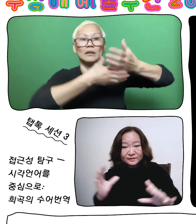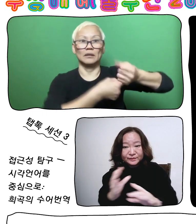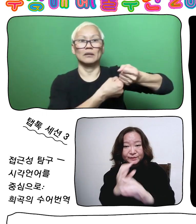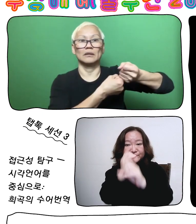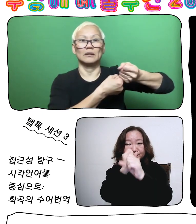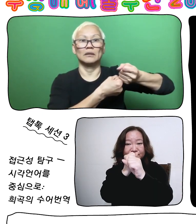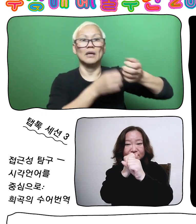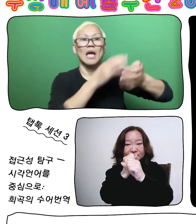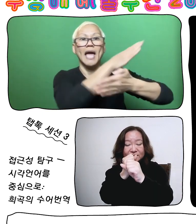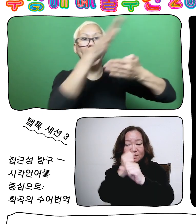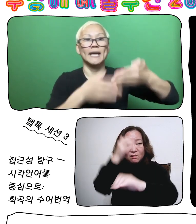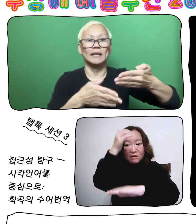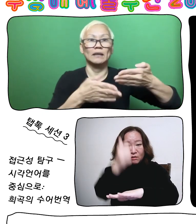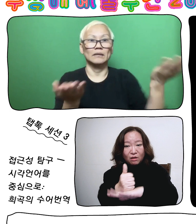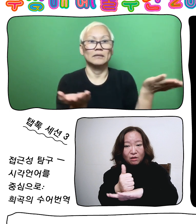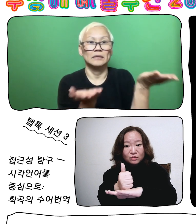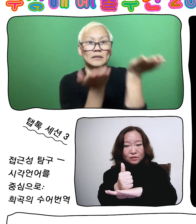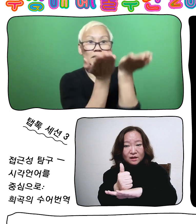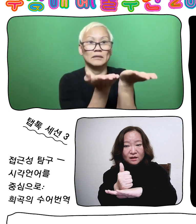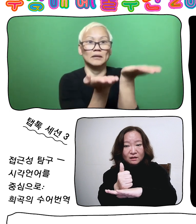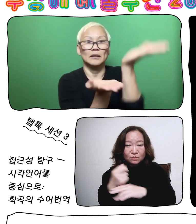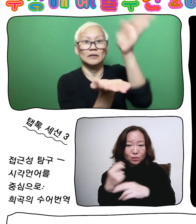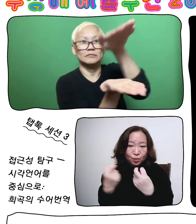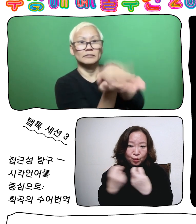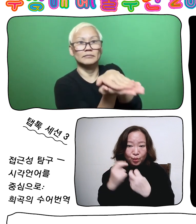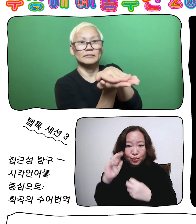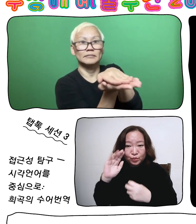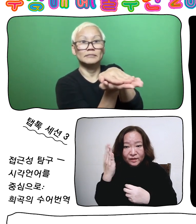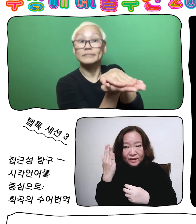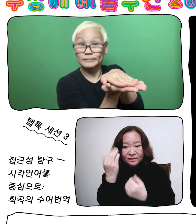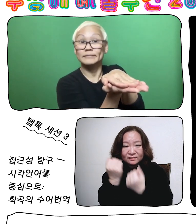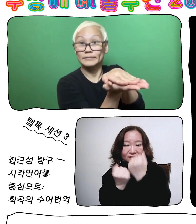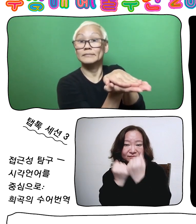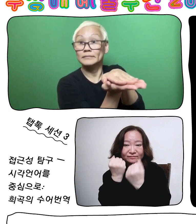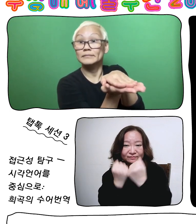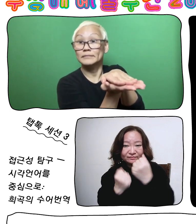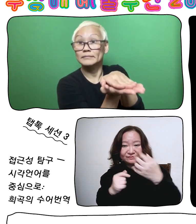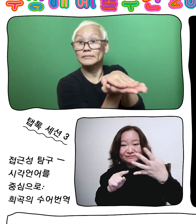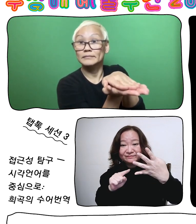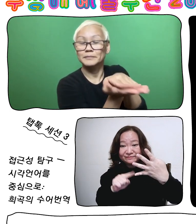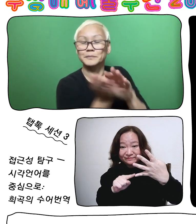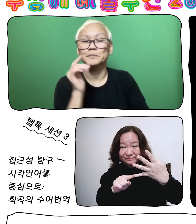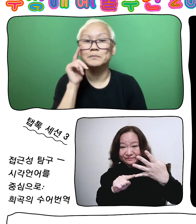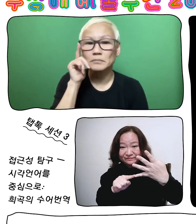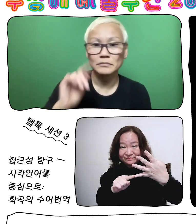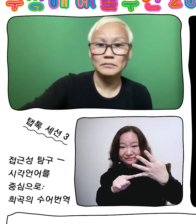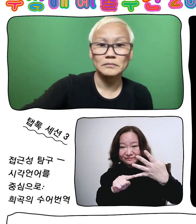네 번째 단락에서는 문제 해결의 과정과 결과에 대한 요약을 풀어내죠.